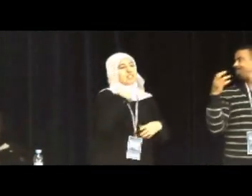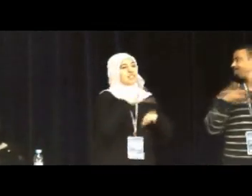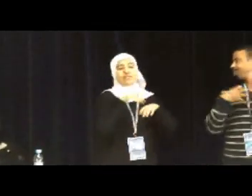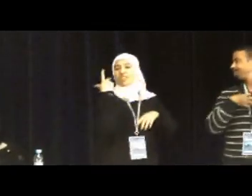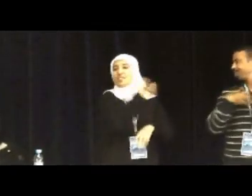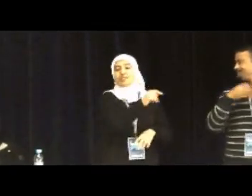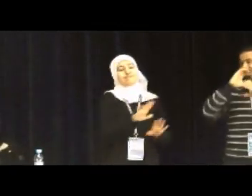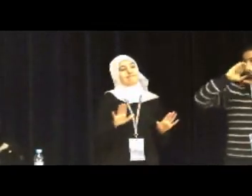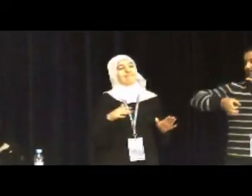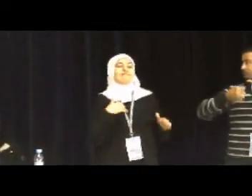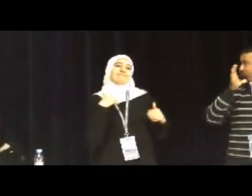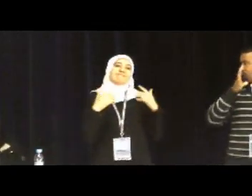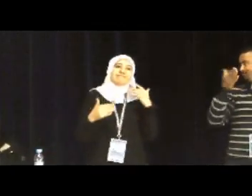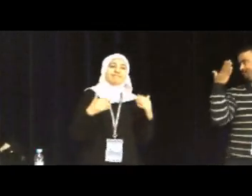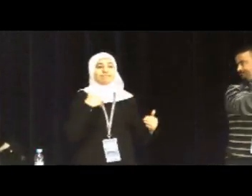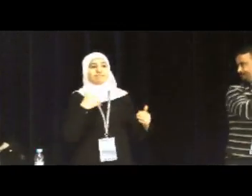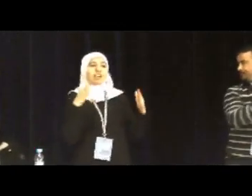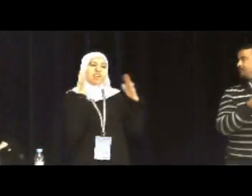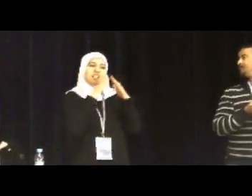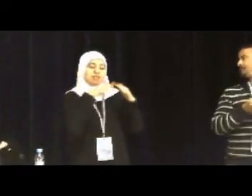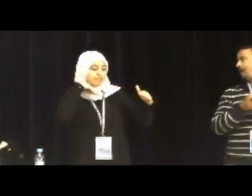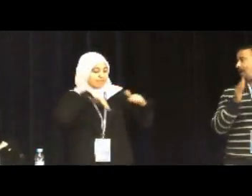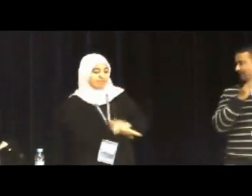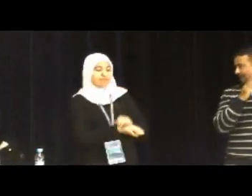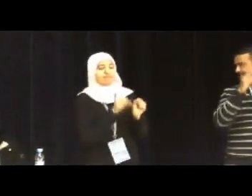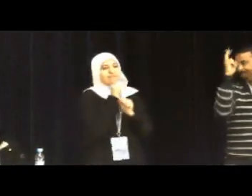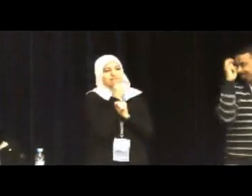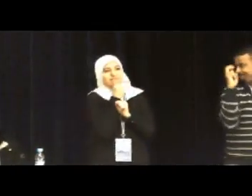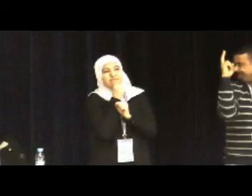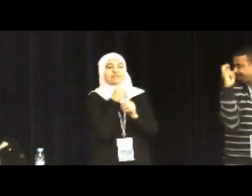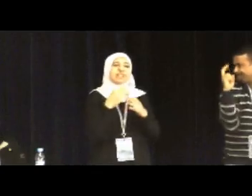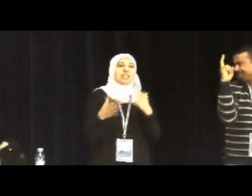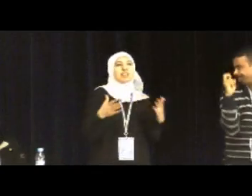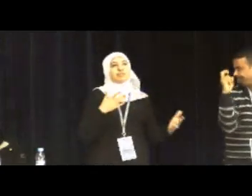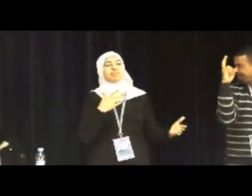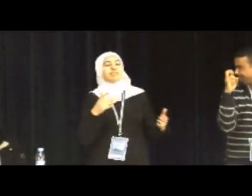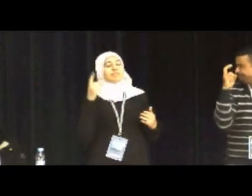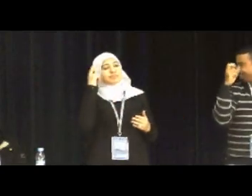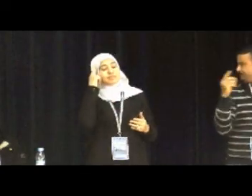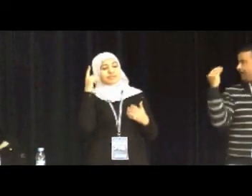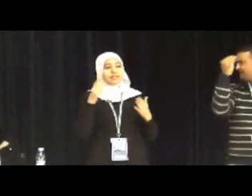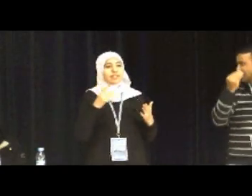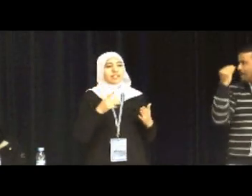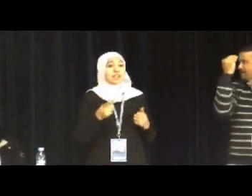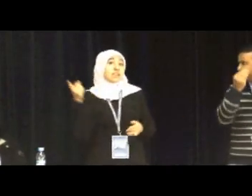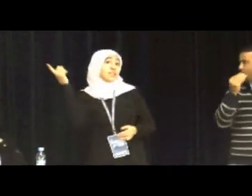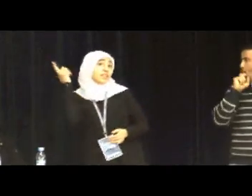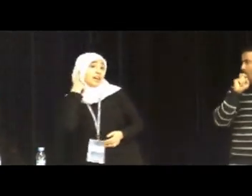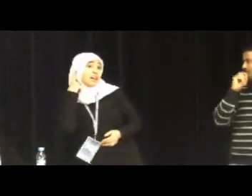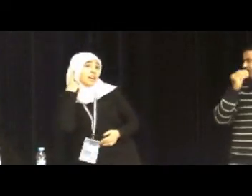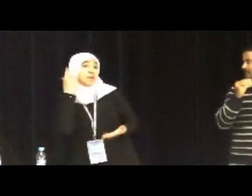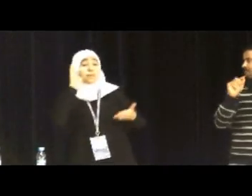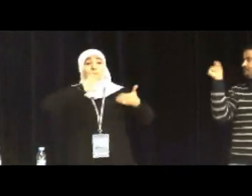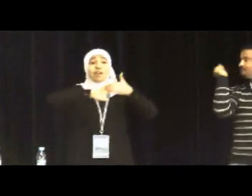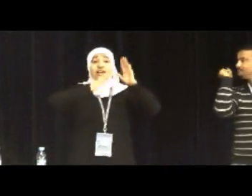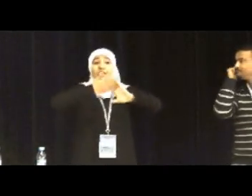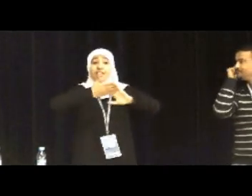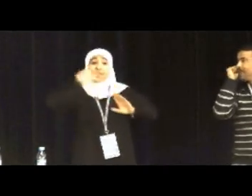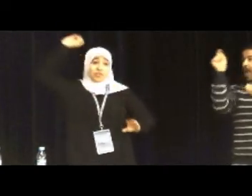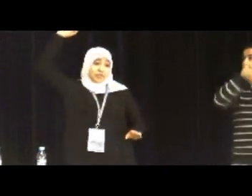مع المعلم، وهذا أثر عليا نفسيا وخلاني أنني نبقى في الدار رهينة البيت مع ما يترتب